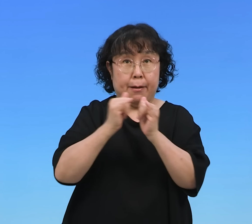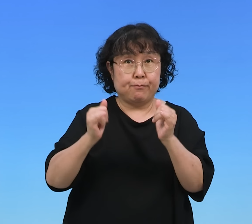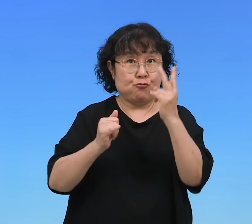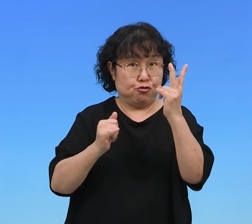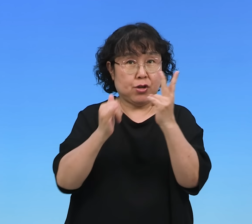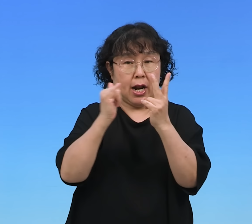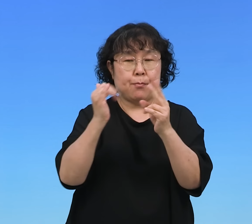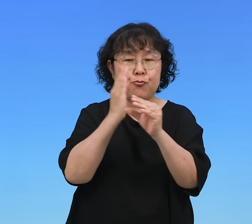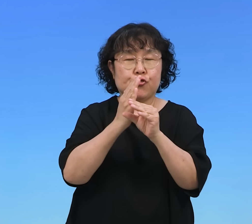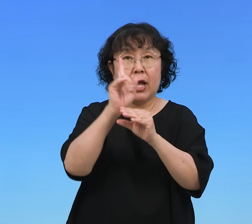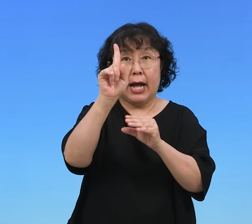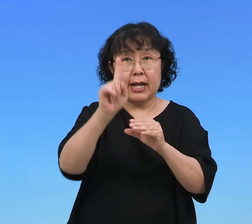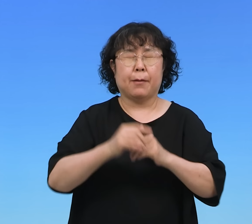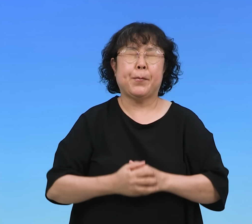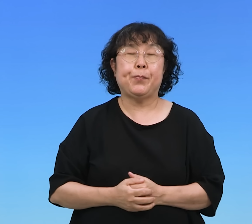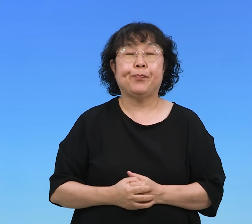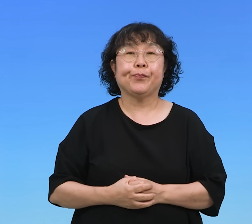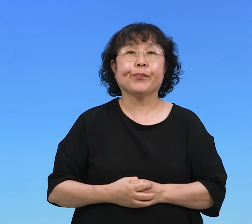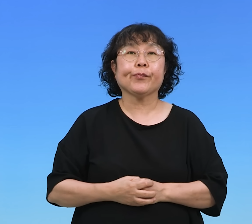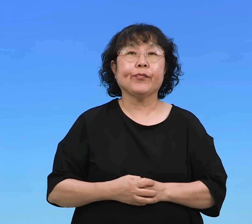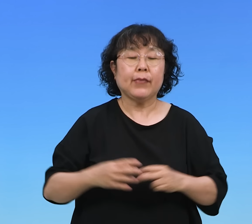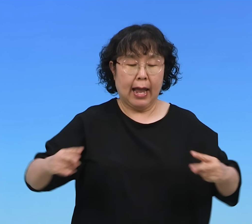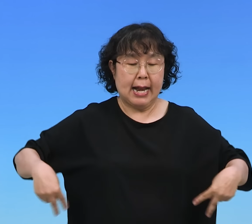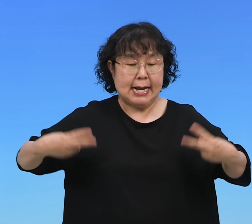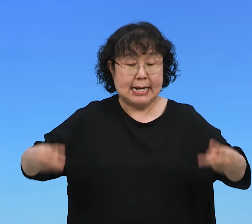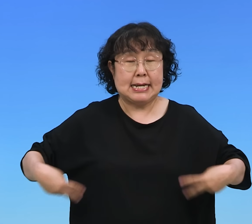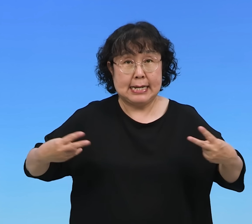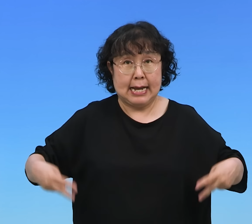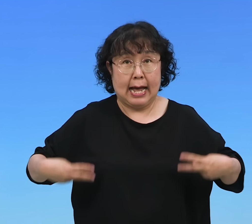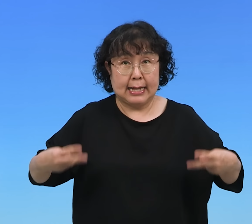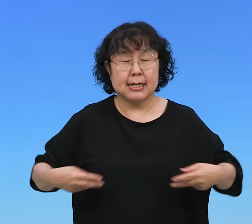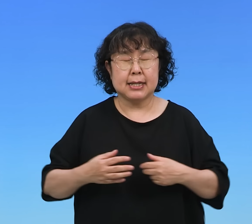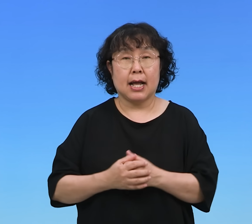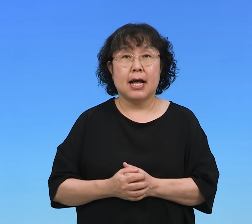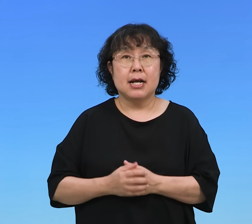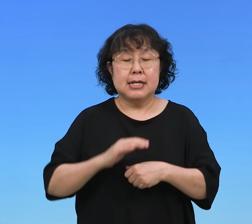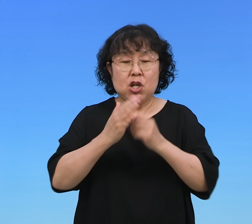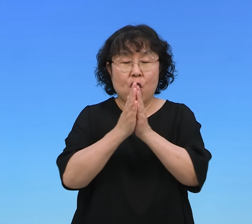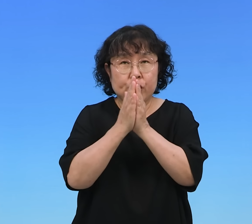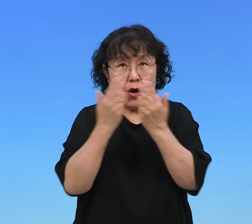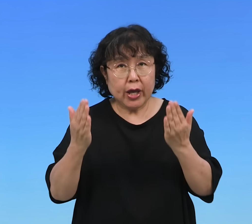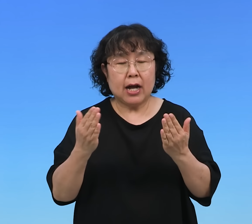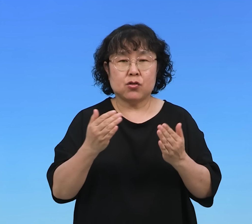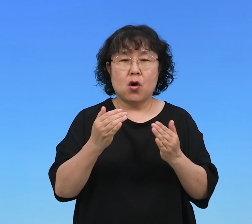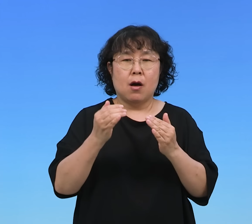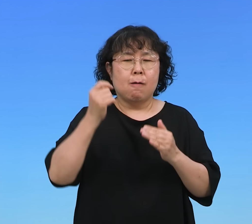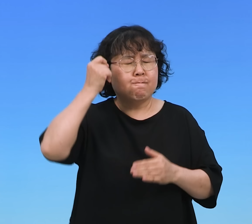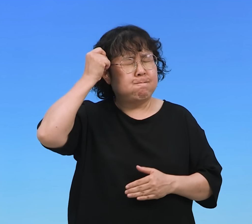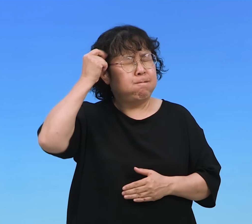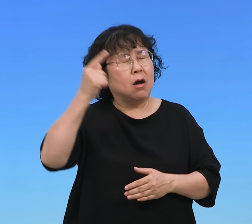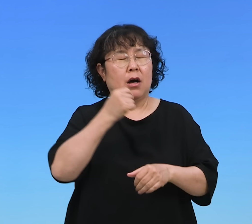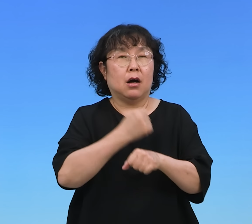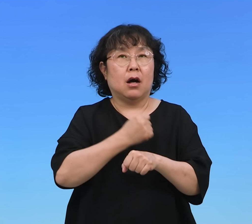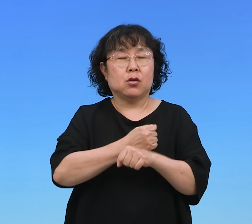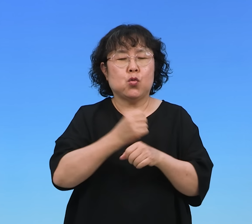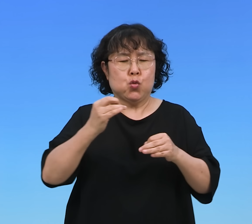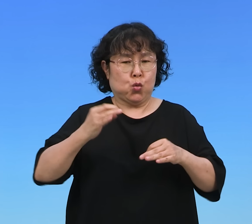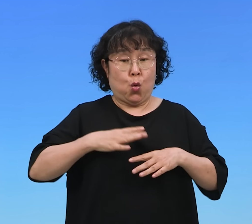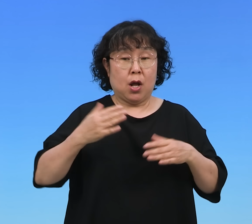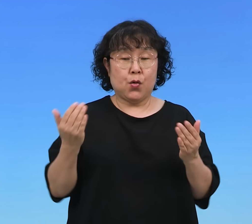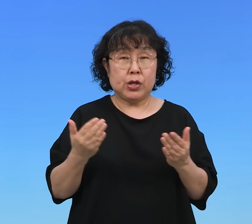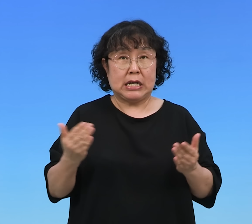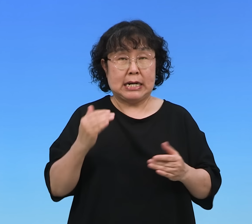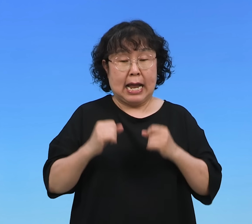인물인데요. 이 두 인물 중에서 엘리야는 뭐 성경에 그가 얼마나 위대하고 놀라운